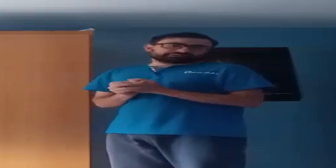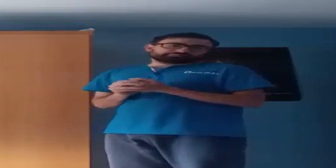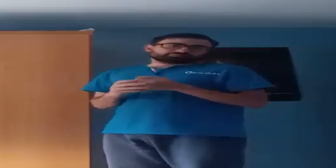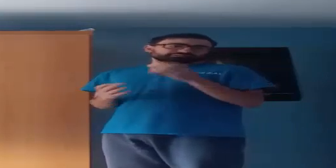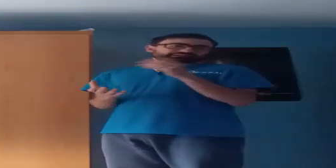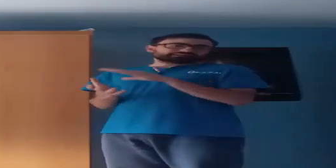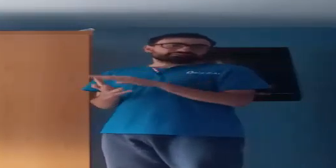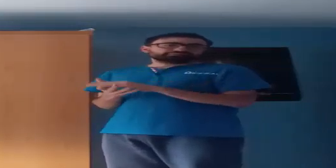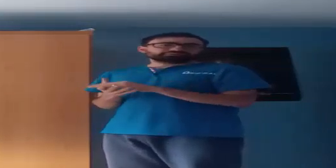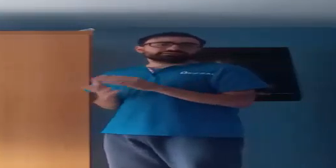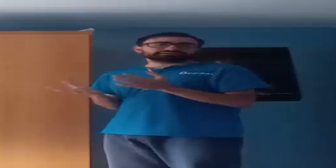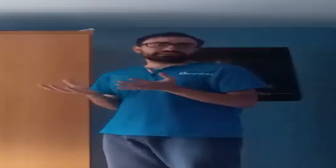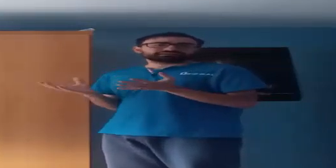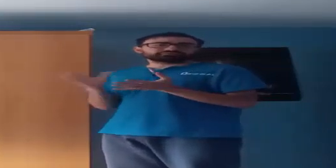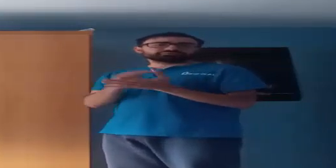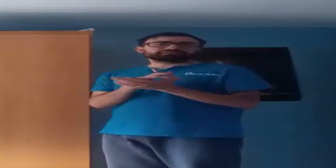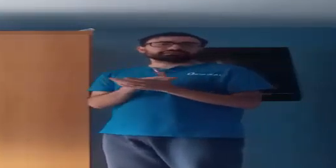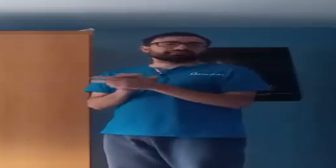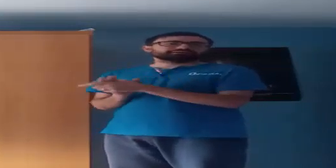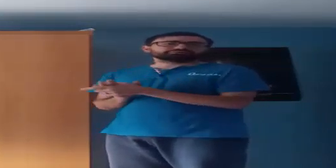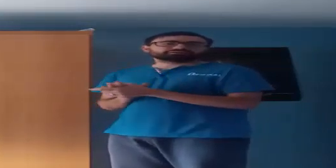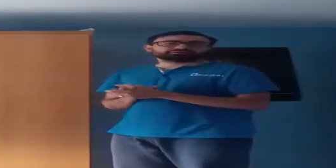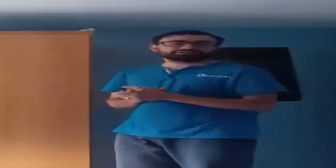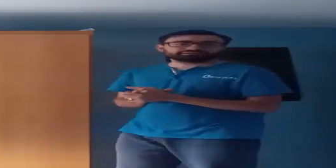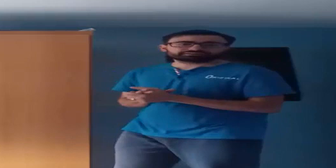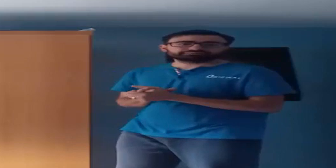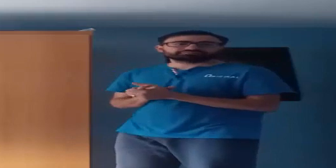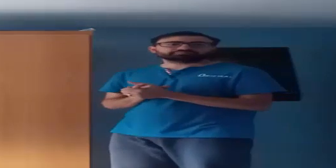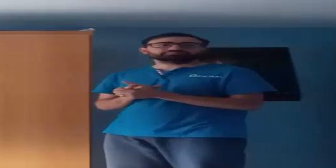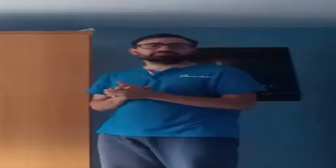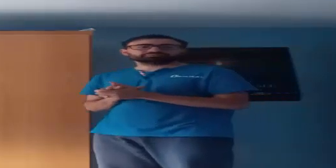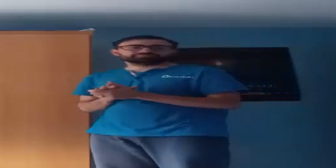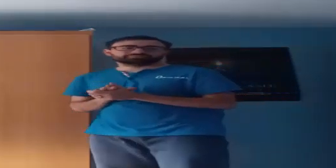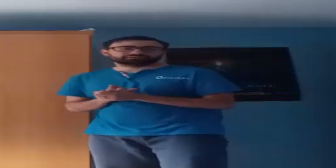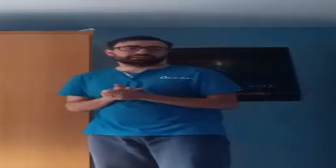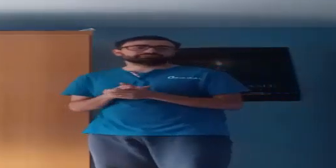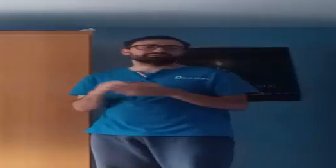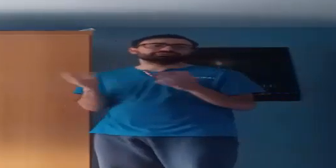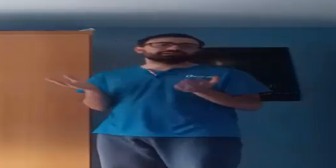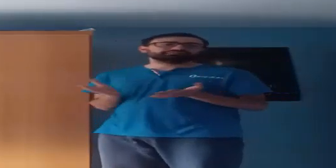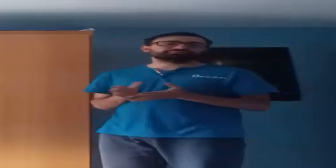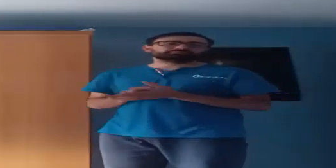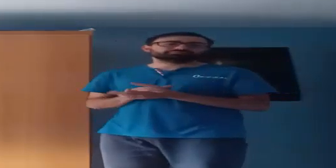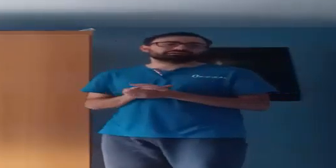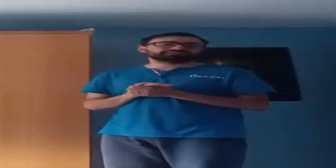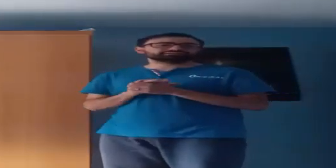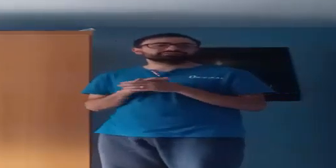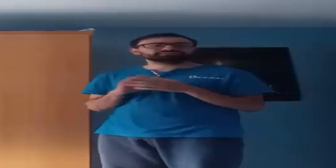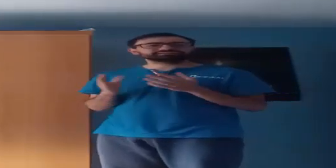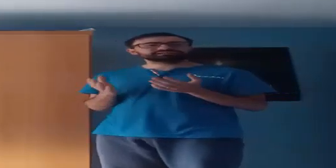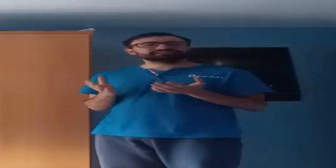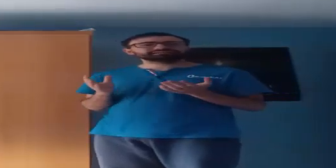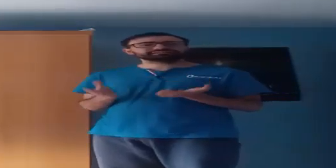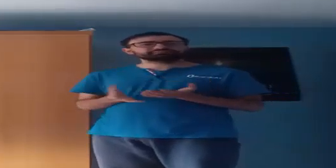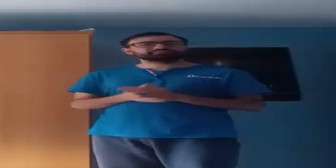Y por esa razón les deja cruzar hacia la otra orilla del inframundo. En la oscuridad del inframundo. Ahí es donde están las